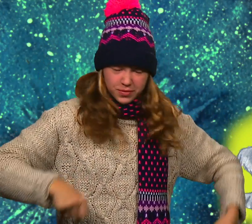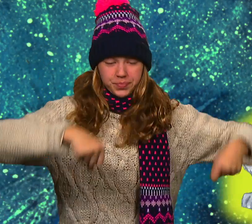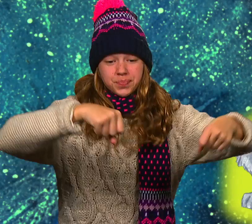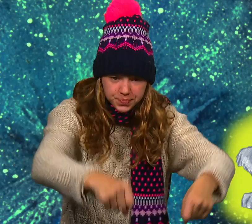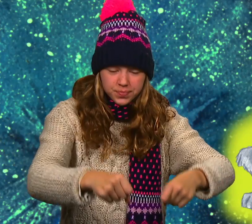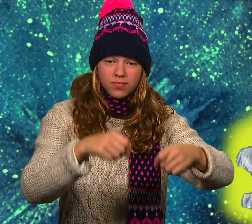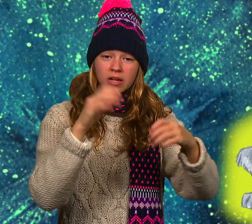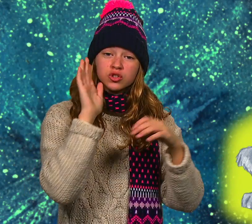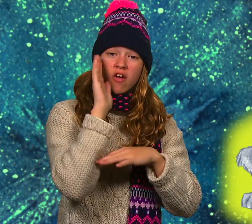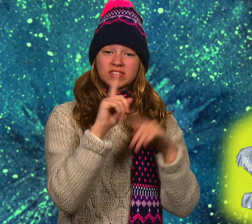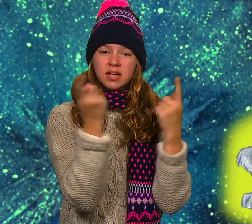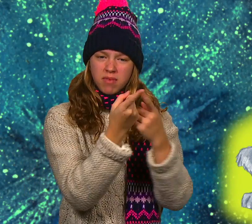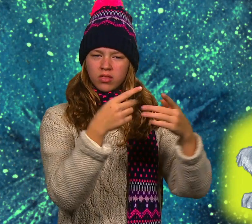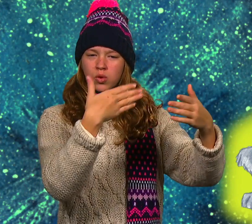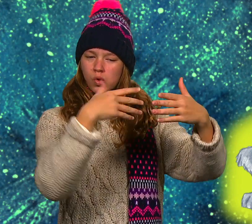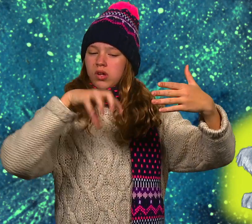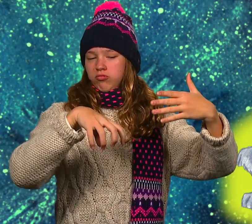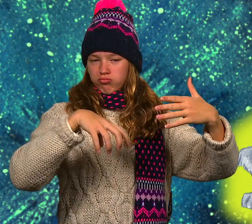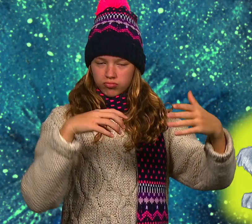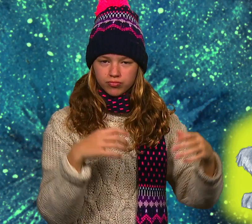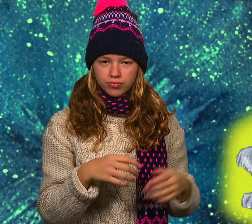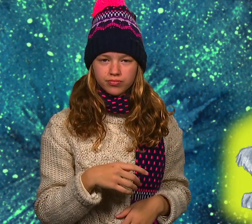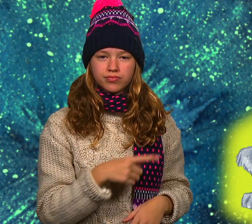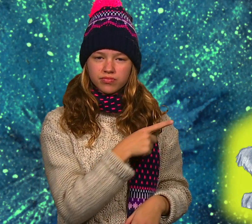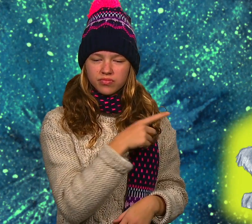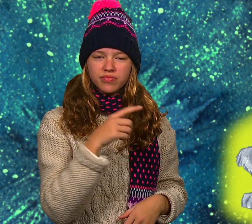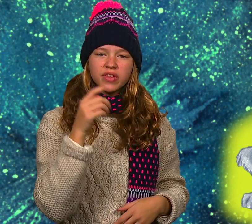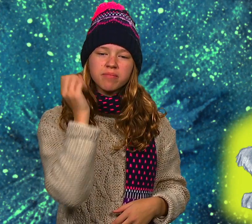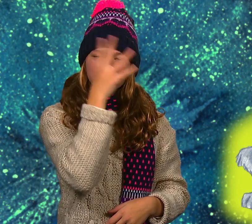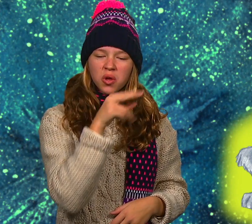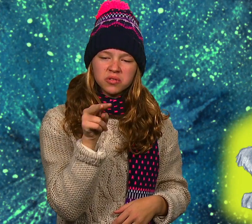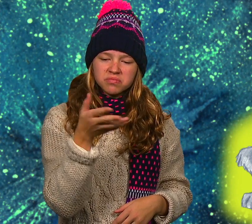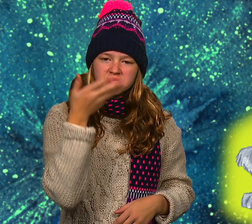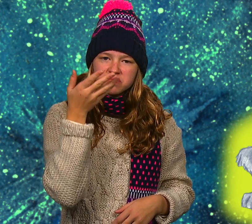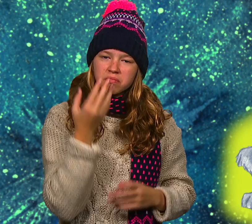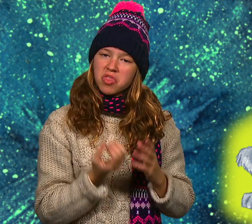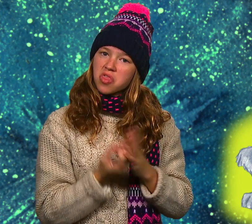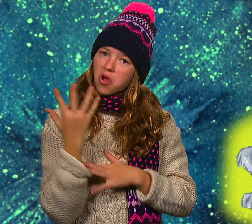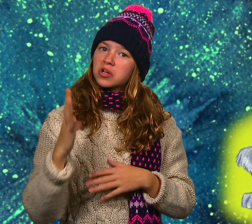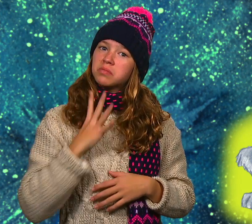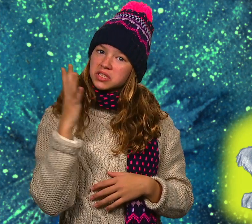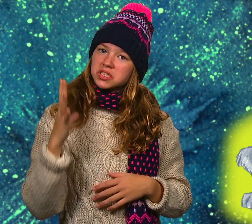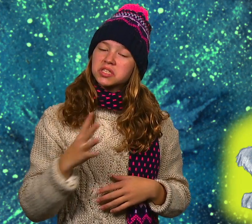Pakete, die alle ganz schön verpackt sind. Sie stellt die Tüten im Schlafzimmer ab und geht